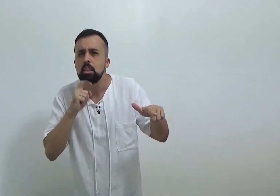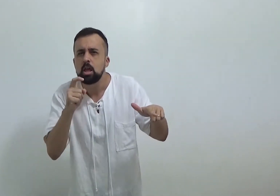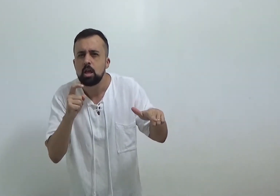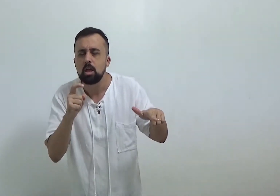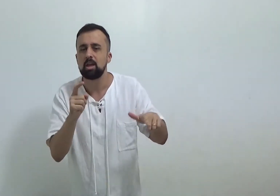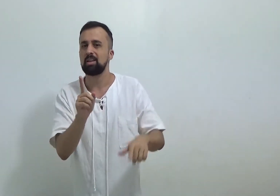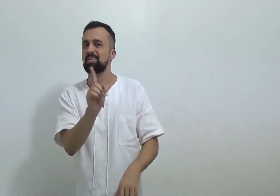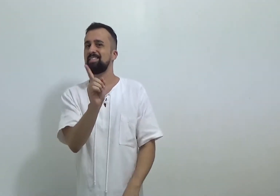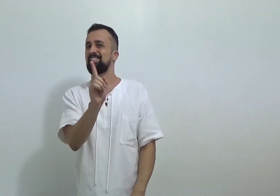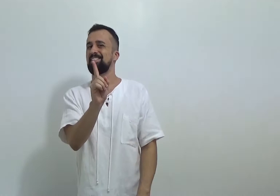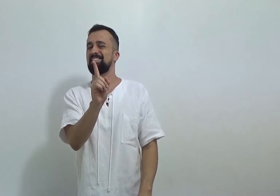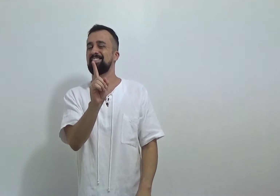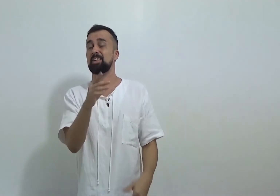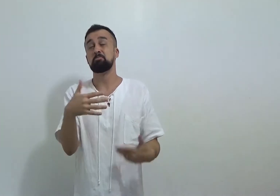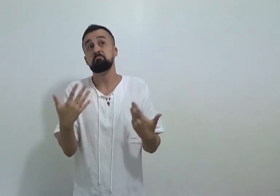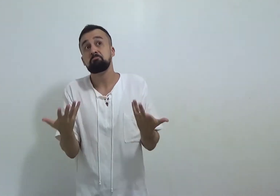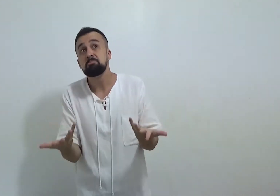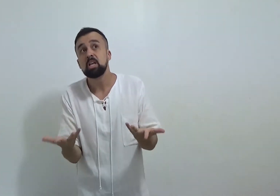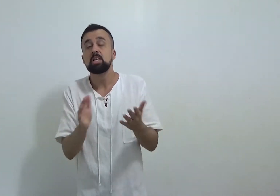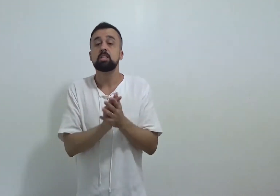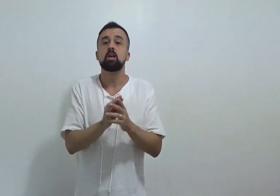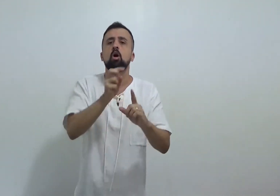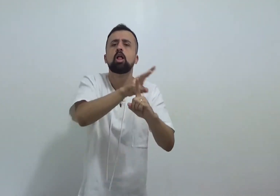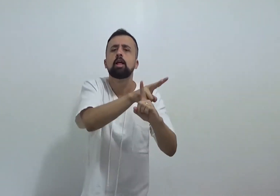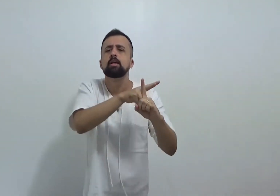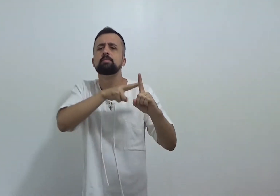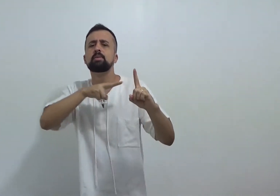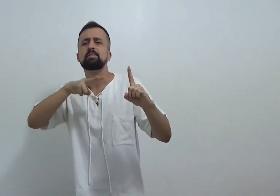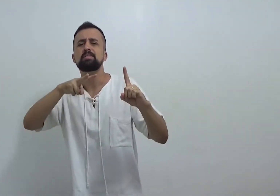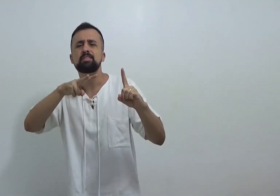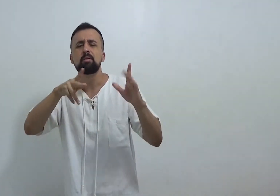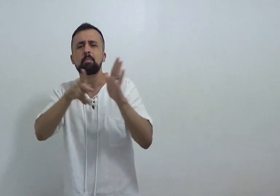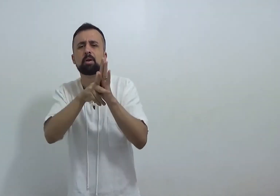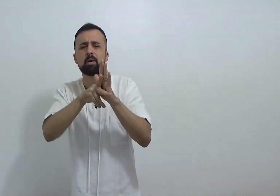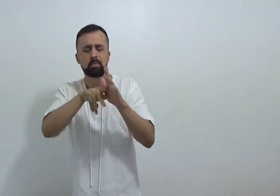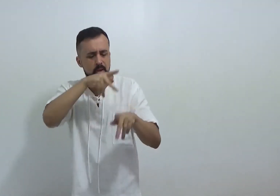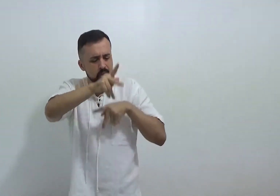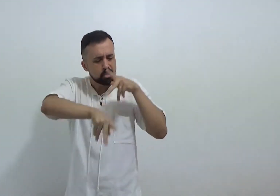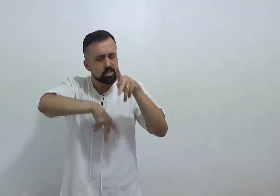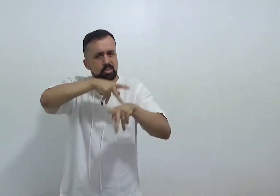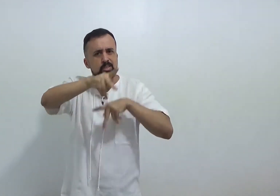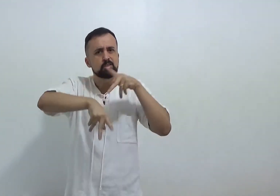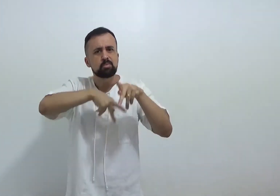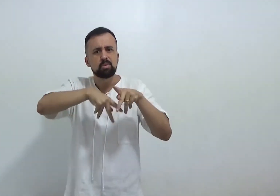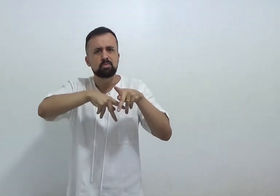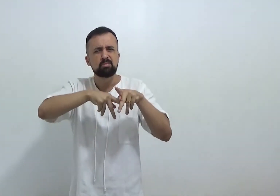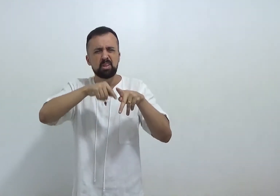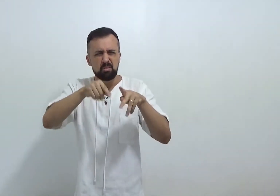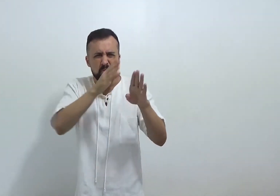Sim, porque aqui não estava deserto. Não.